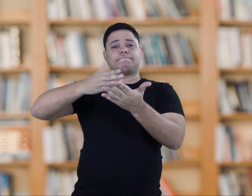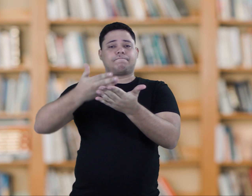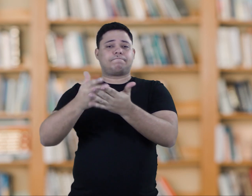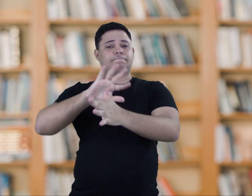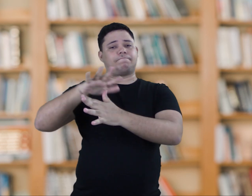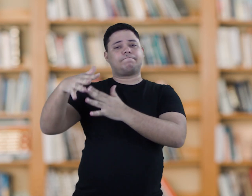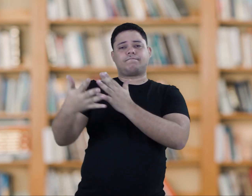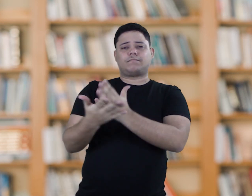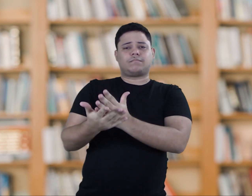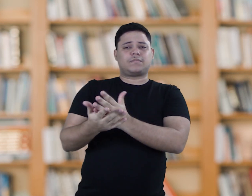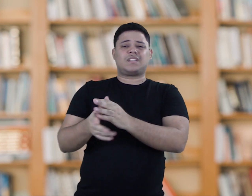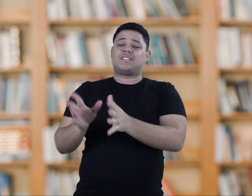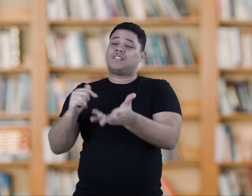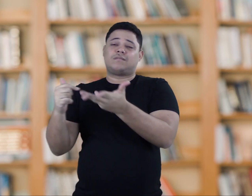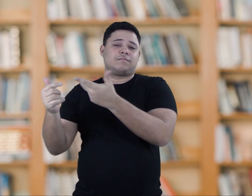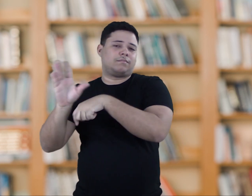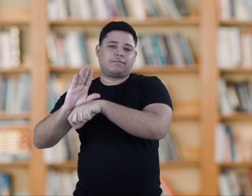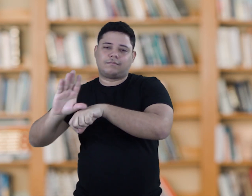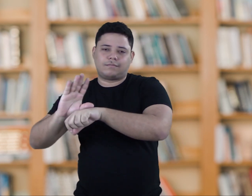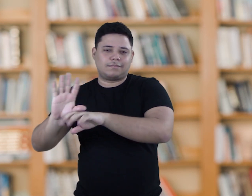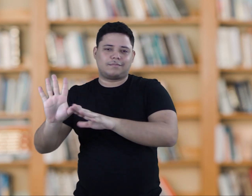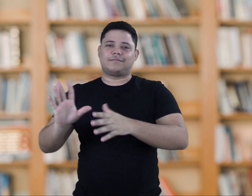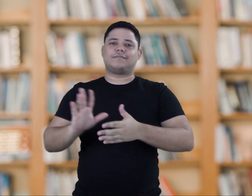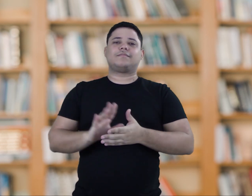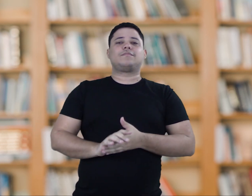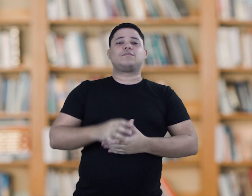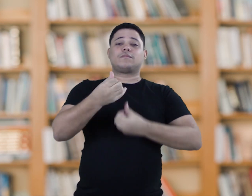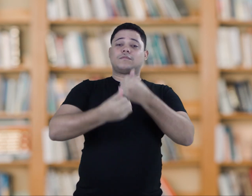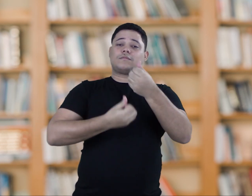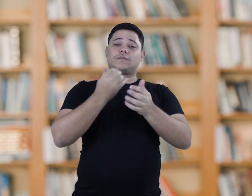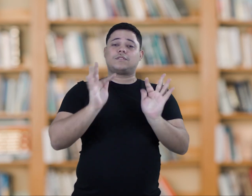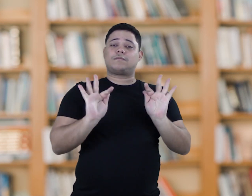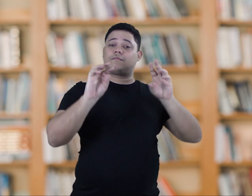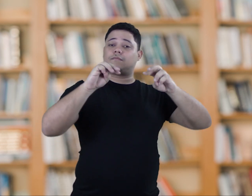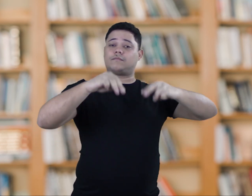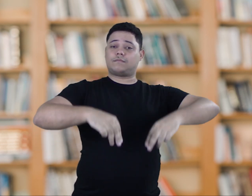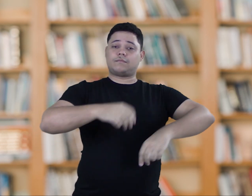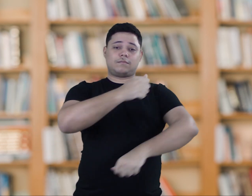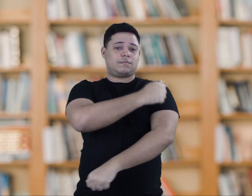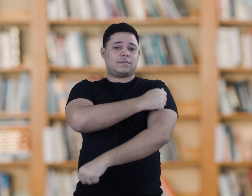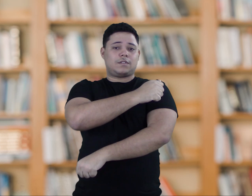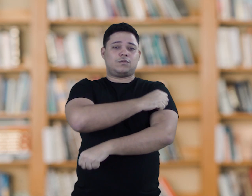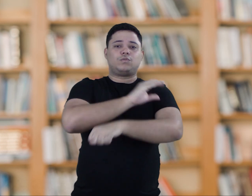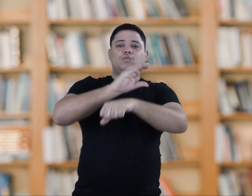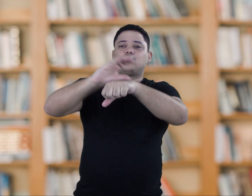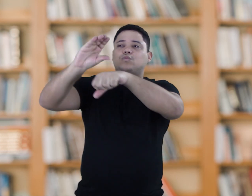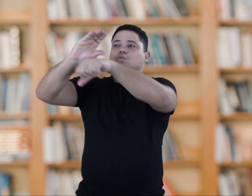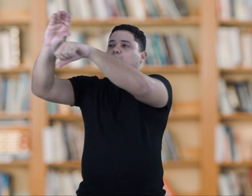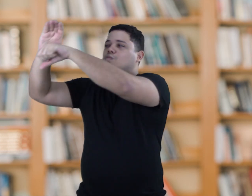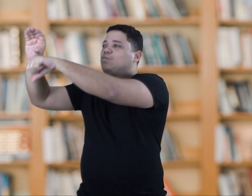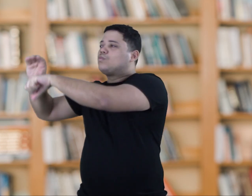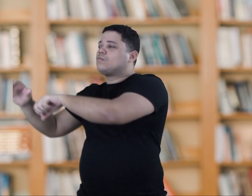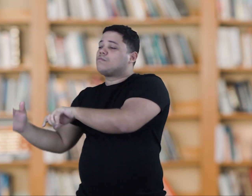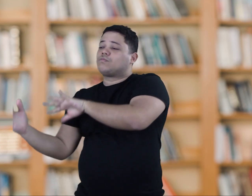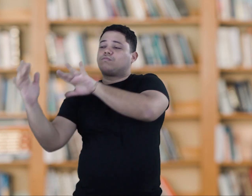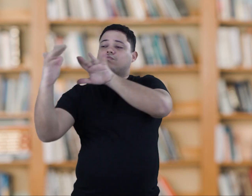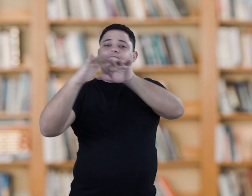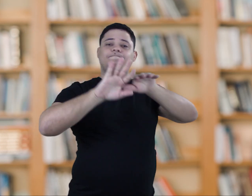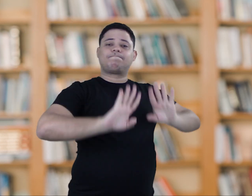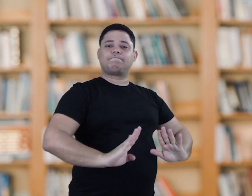para intérprete de Libras, entre outros. No final de cada semestre, os alunos de todos os cursos se